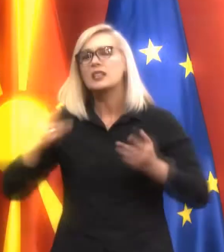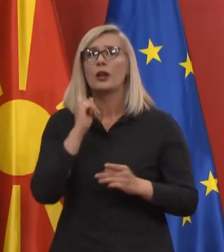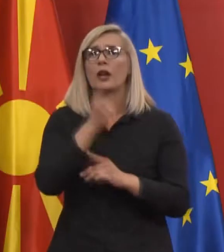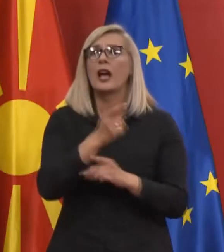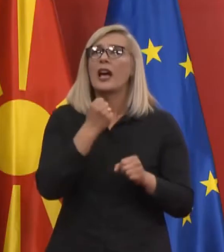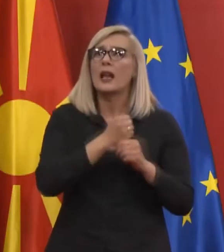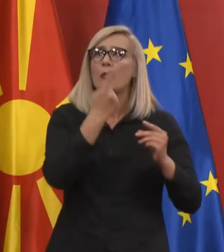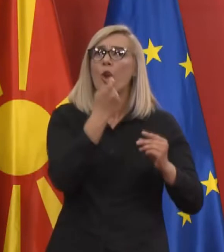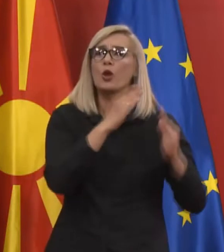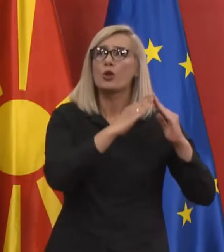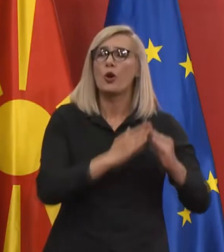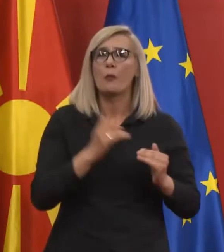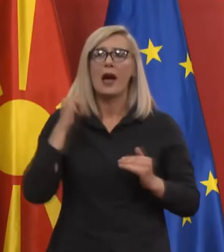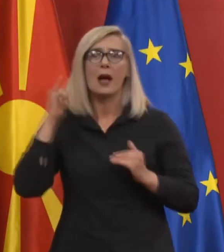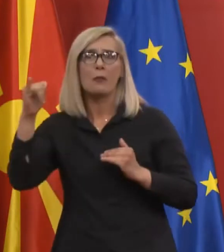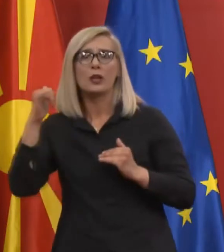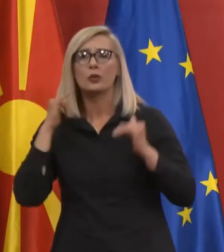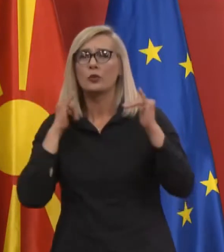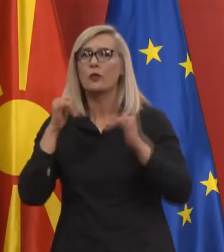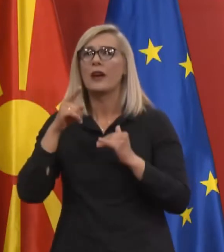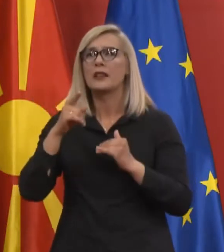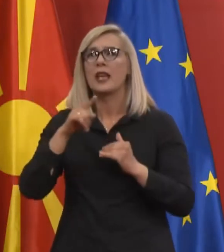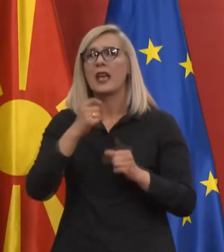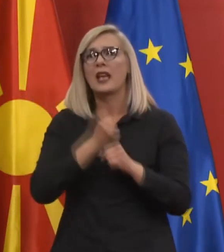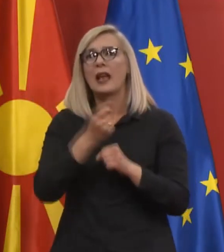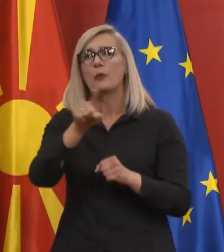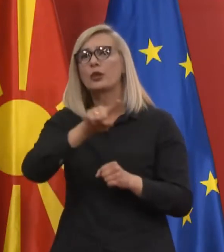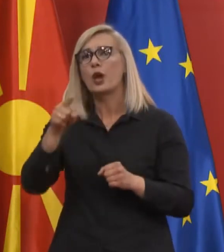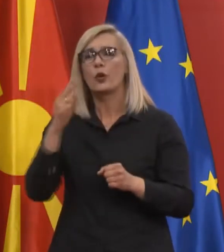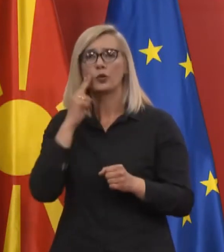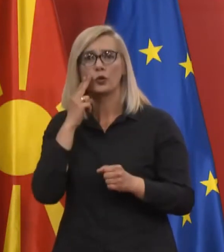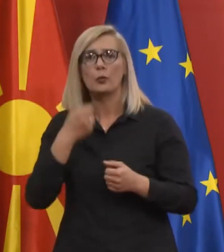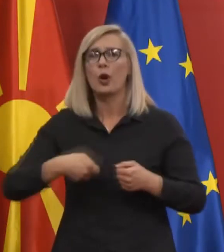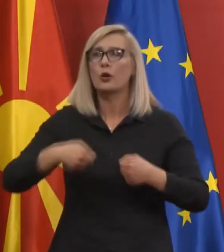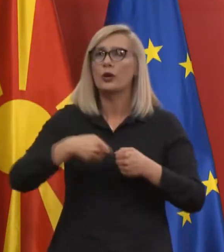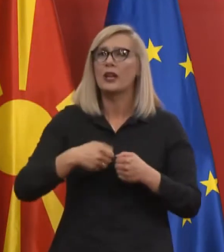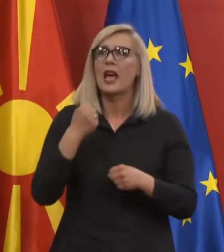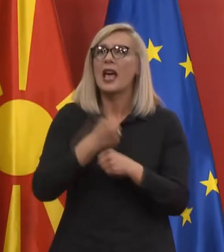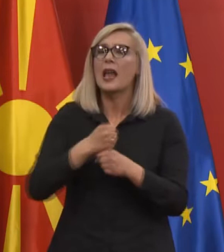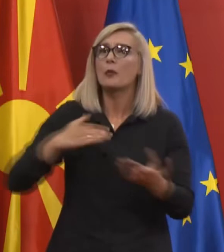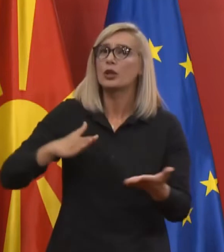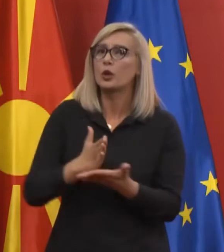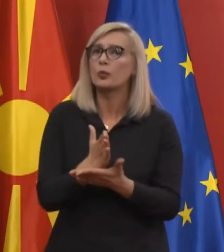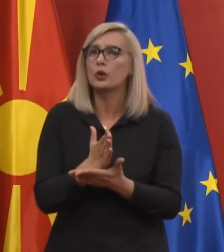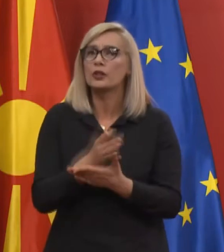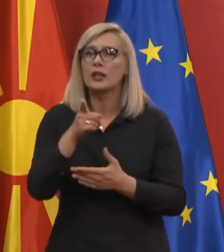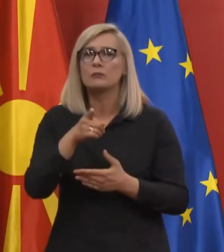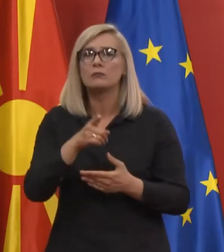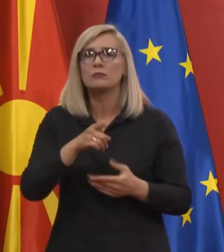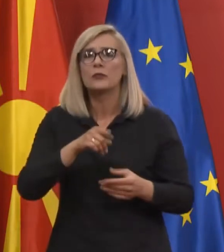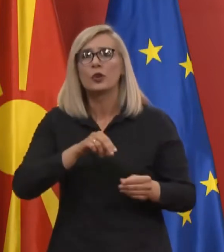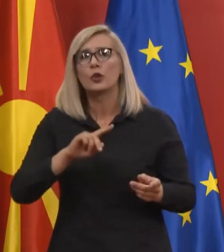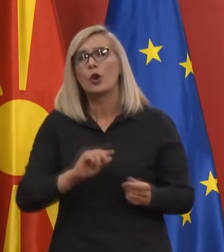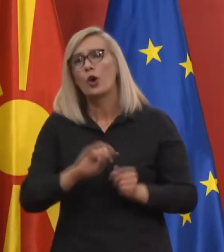puna, puna nga shtëpia, udhëtim për punë, drejt qytetit të Shkupit, organizimin e procesit të punës